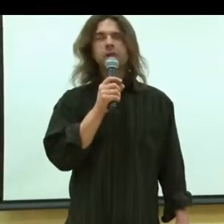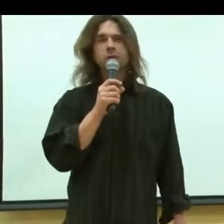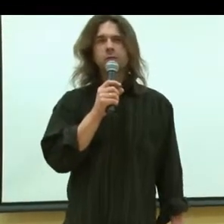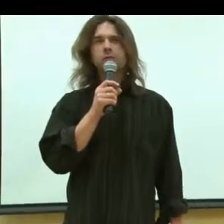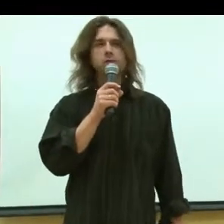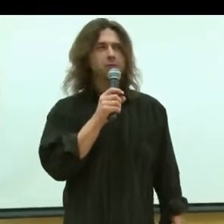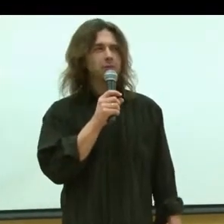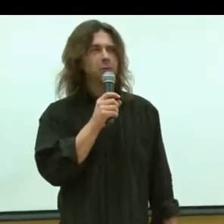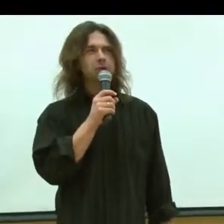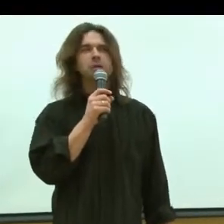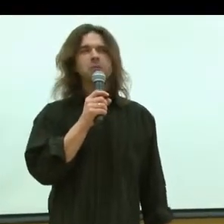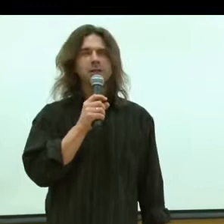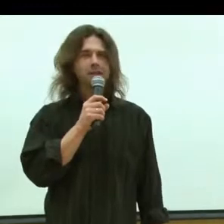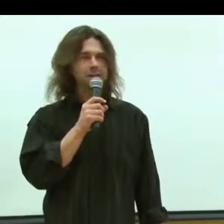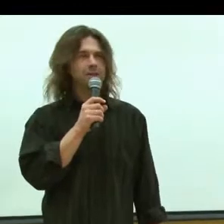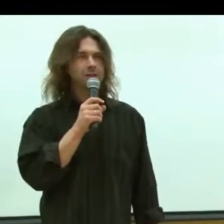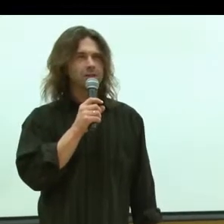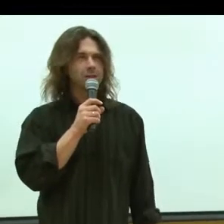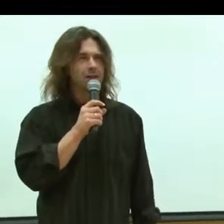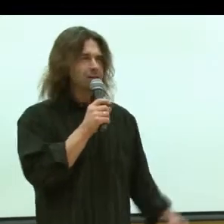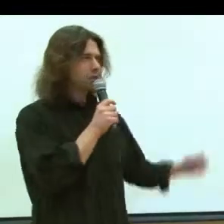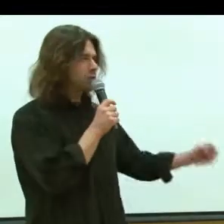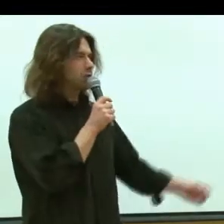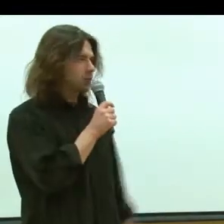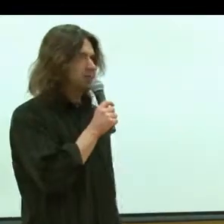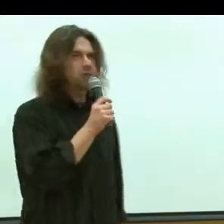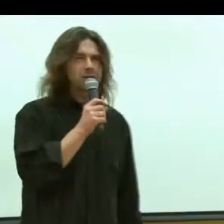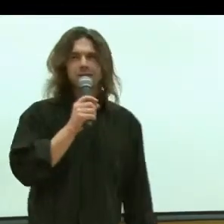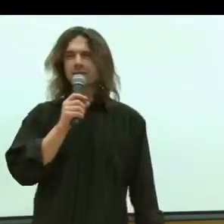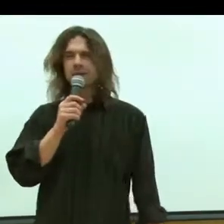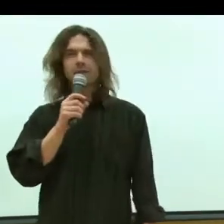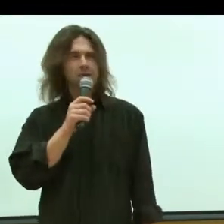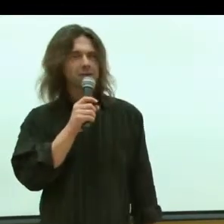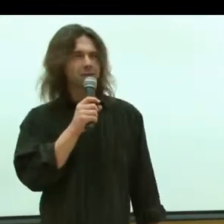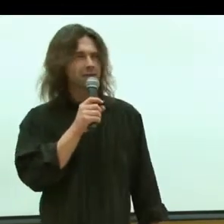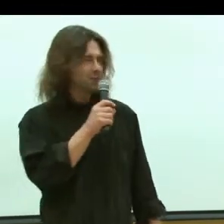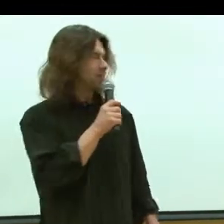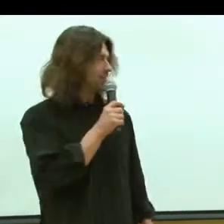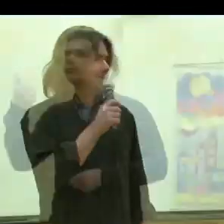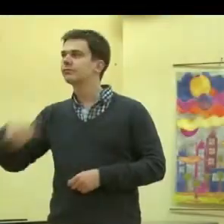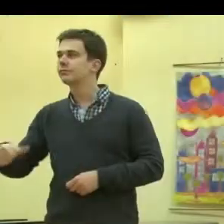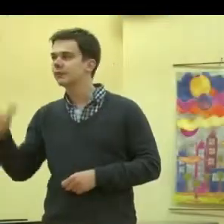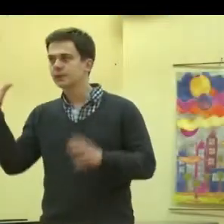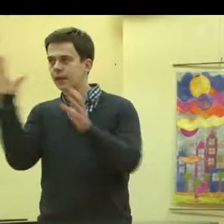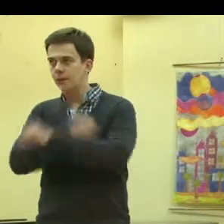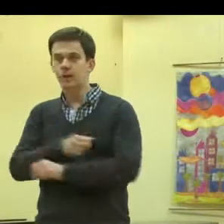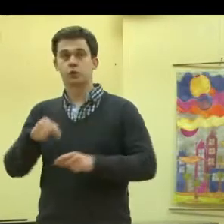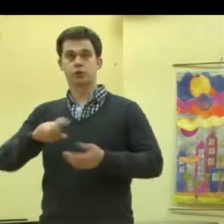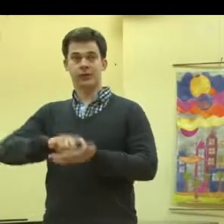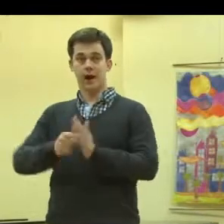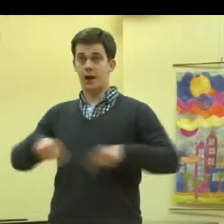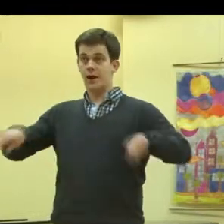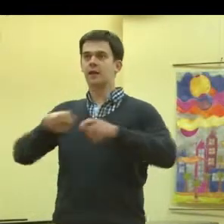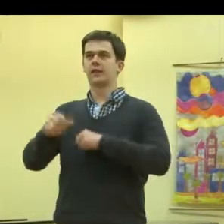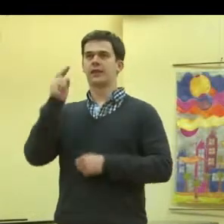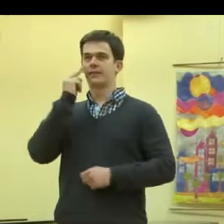Cristian przyjechał, proszę Państwa, przyjechał do nas specjalnie z Argentyny. Dzisiaj wieczorem wracają do Argentyny, tak to wygląda. Tutaj na sali są